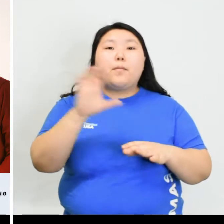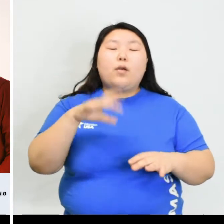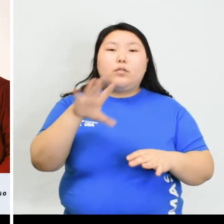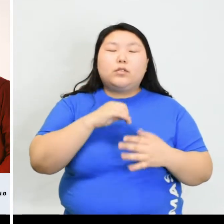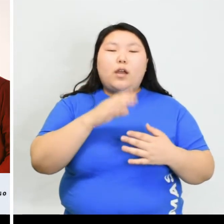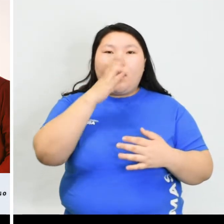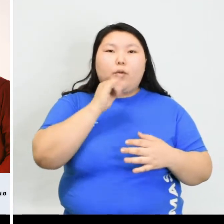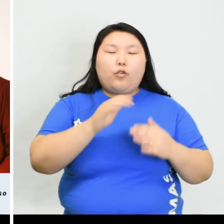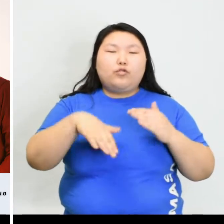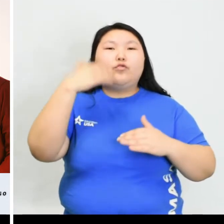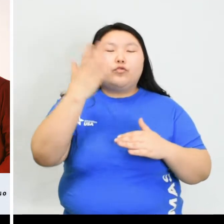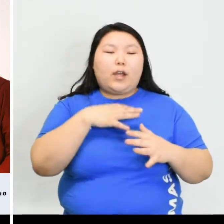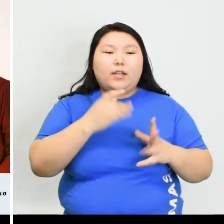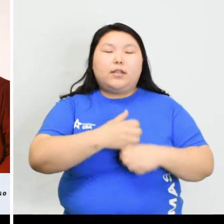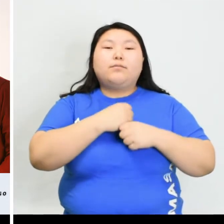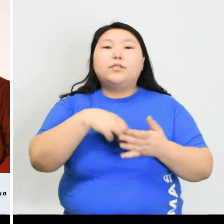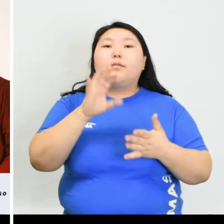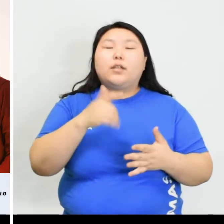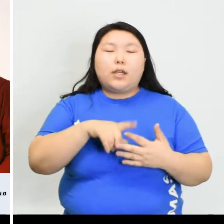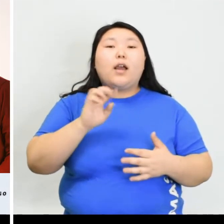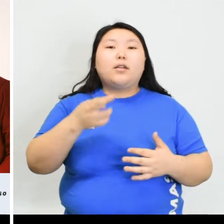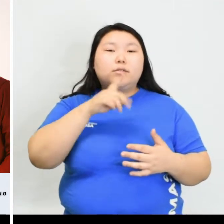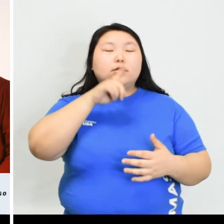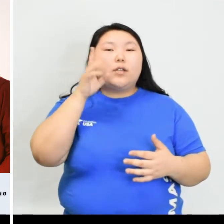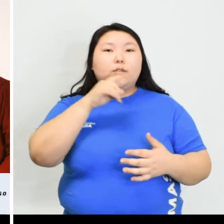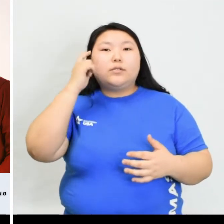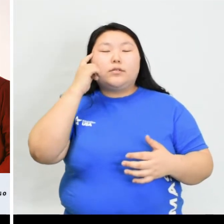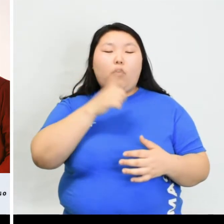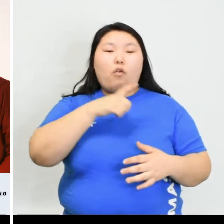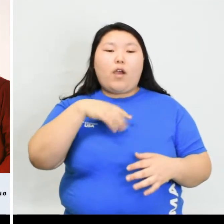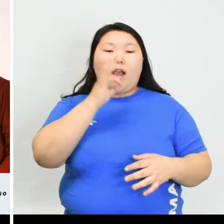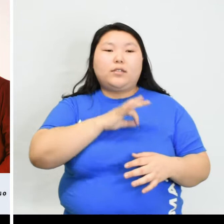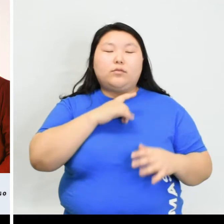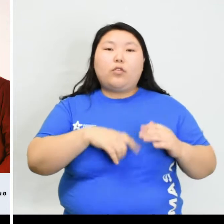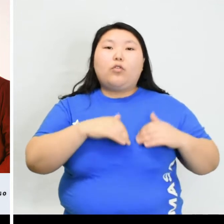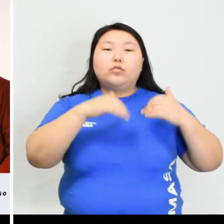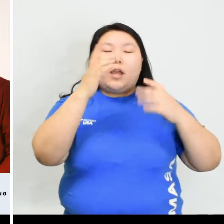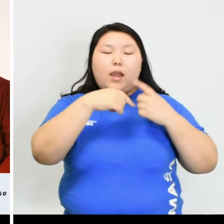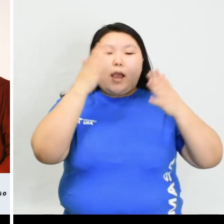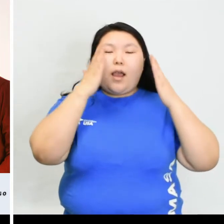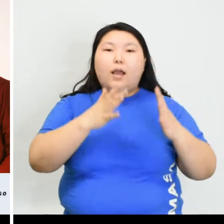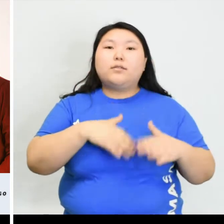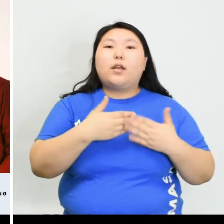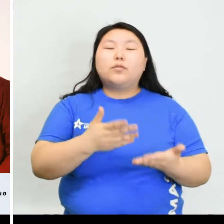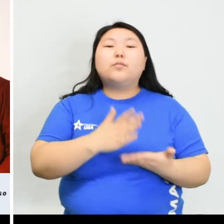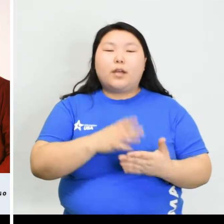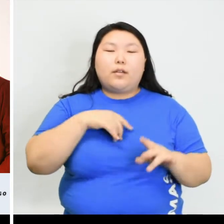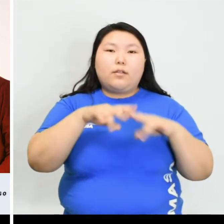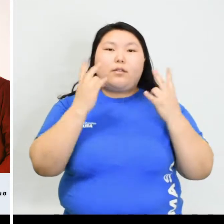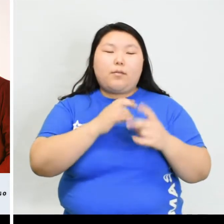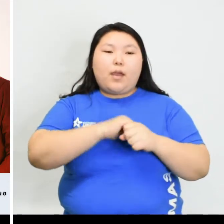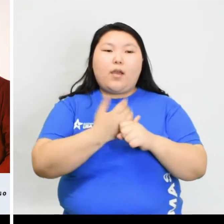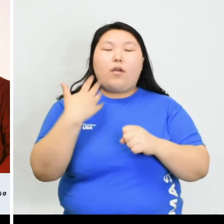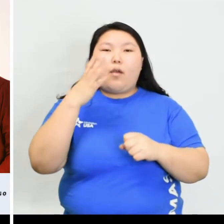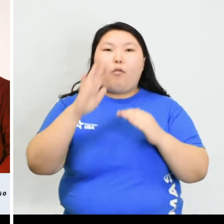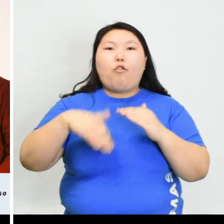бий болс айгүй өндөр хөндлөж явдаг. Яг тэр залуучдыг тэгээд өөрсдийнхөө ажил хөгжлөлтөөр ингээд анхаарал тавьж байгаа нь бол үнэхээр нийгмийн харилцаа